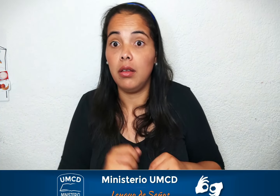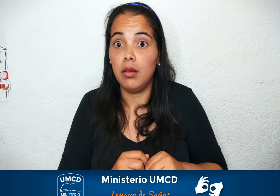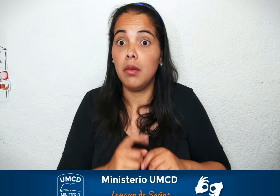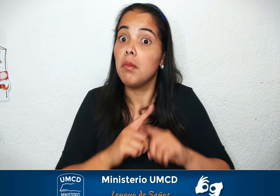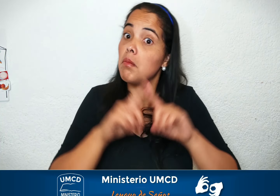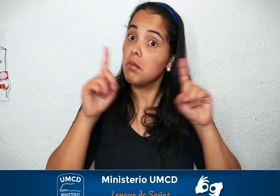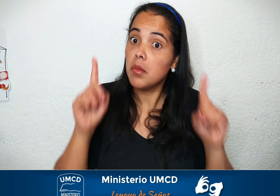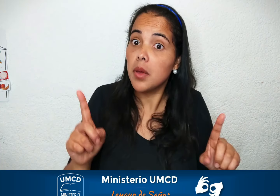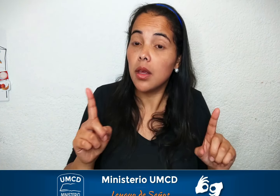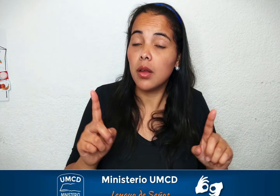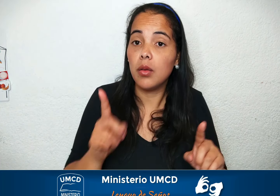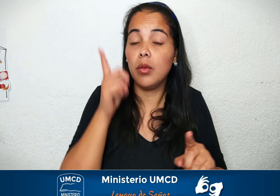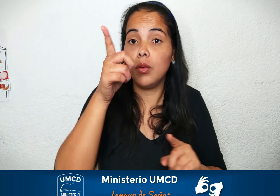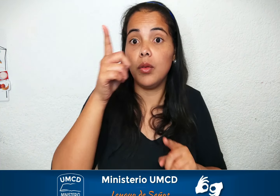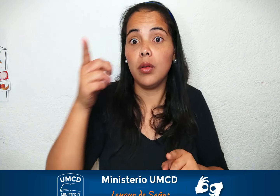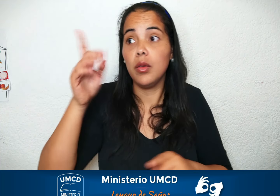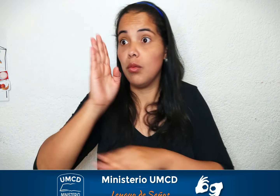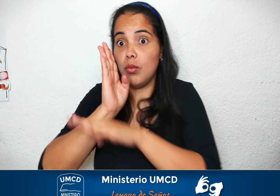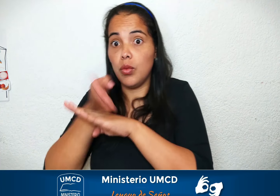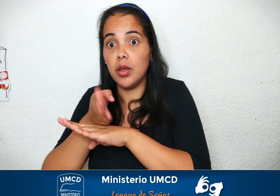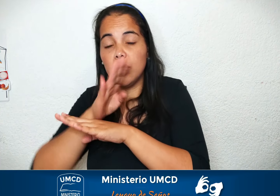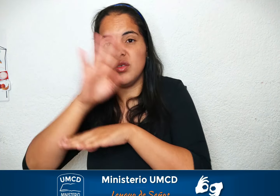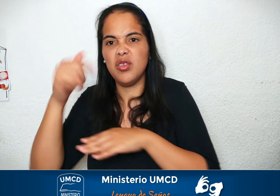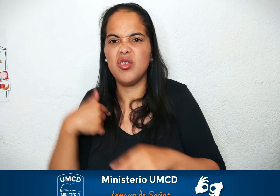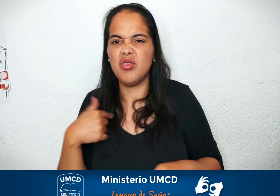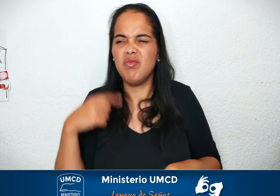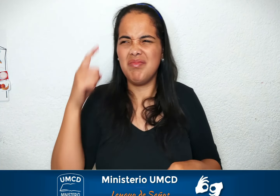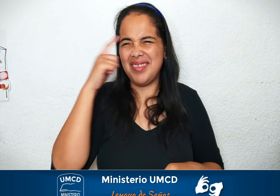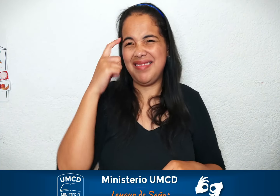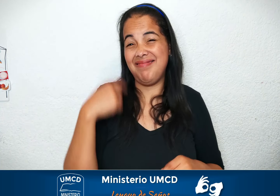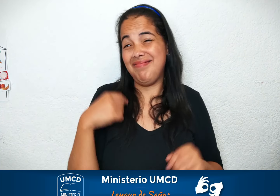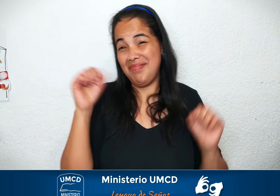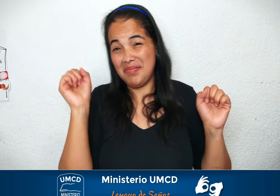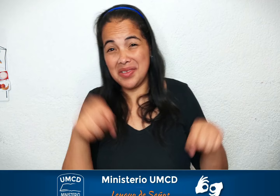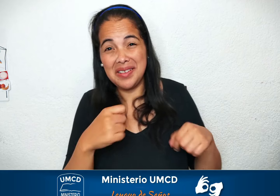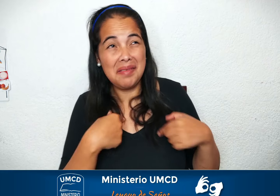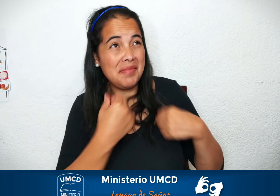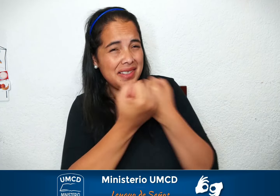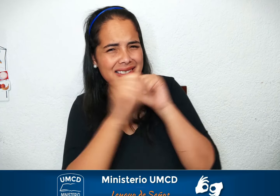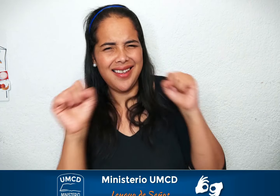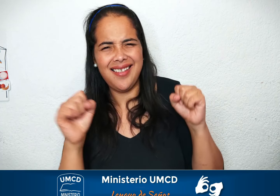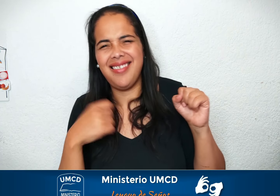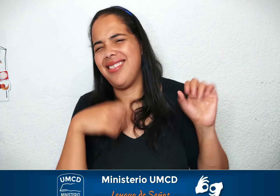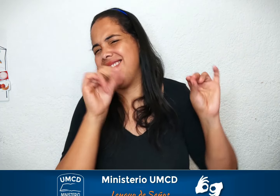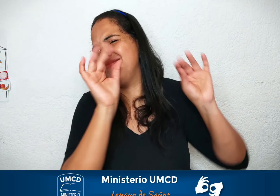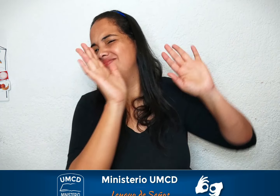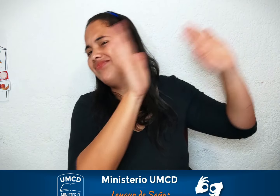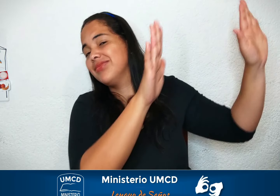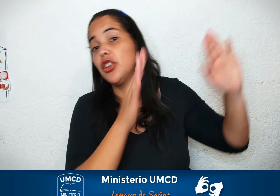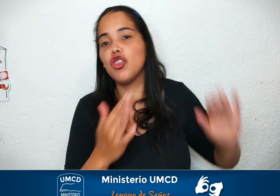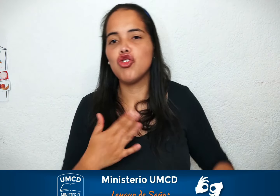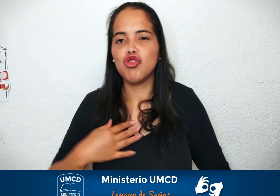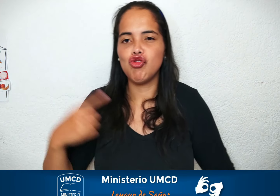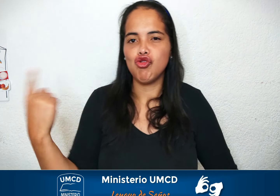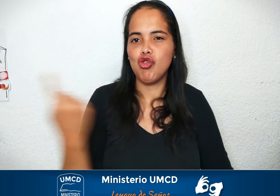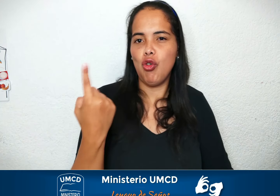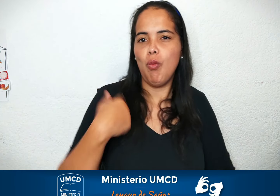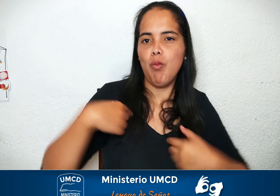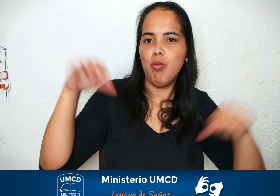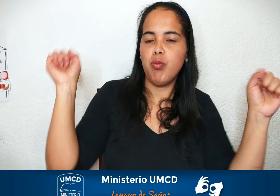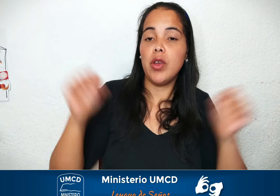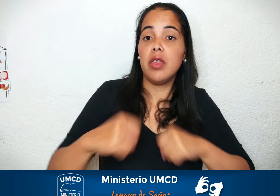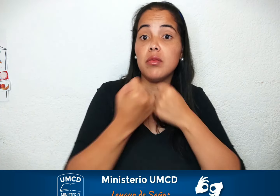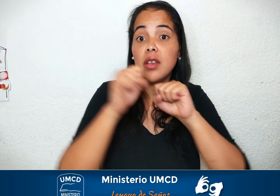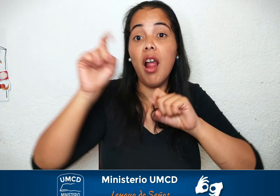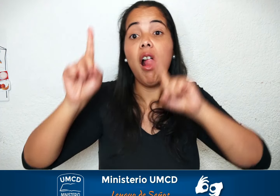encajaba, y antes más bien, llevado por su propio ego y por la oscuridad de su mente, piensa y hasta